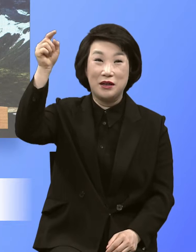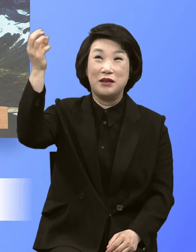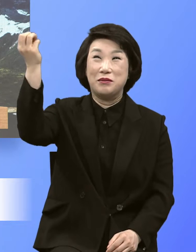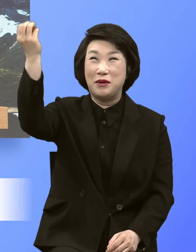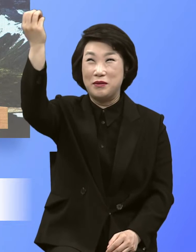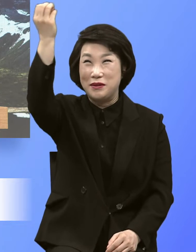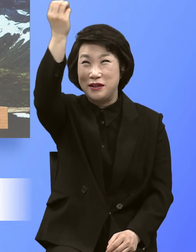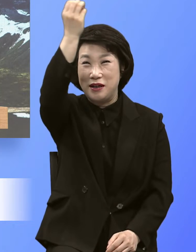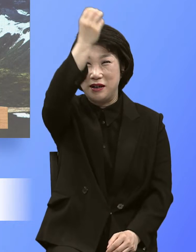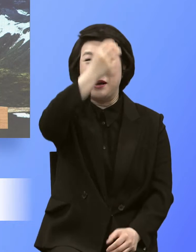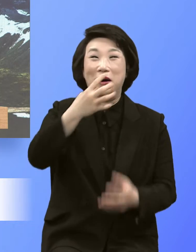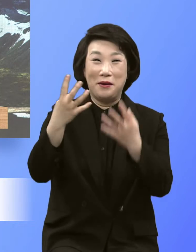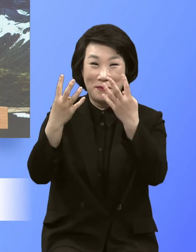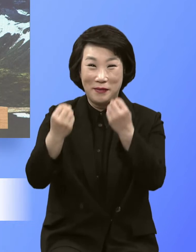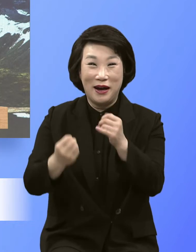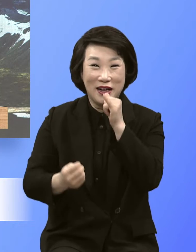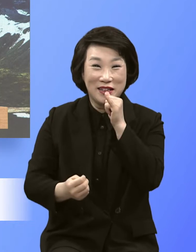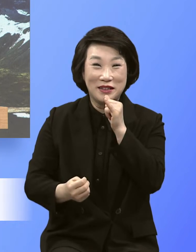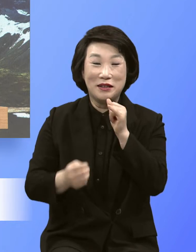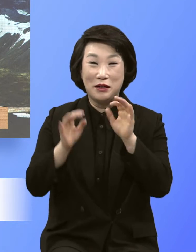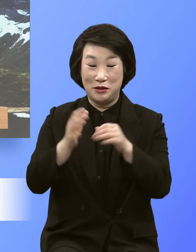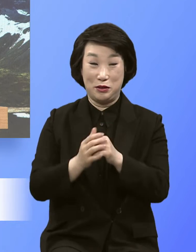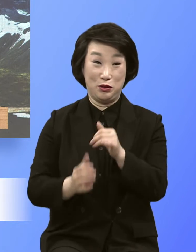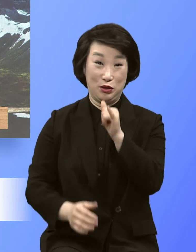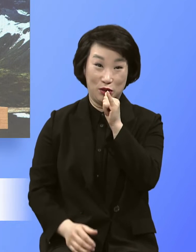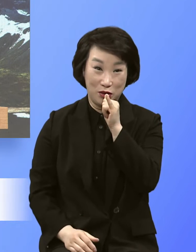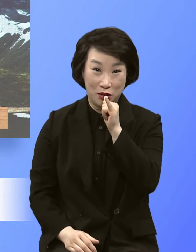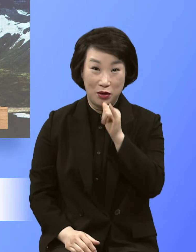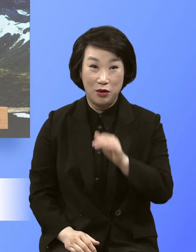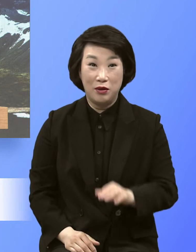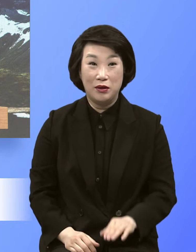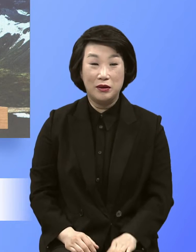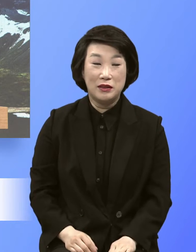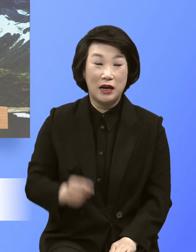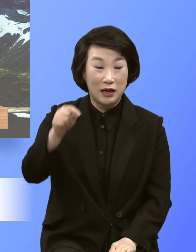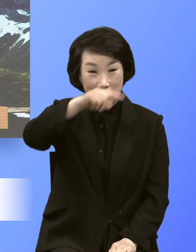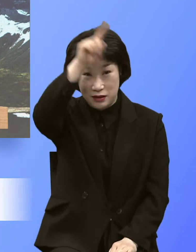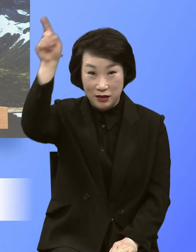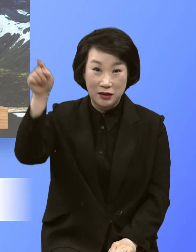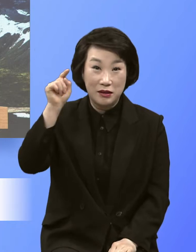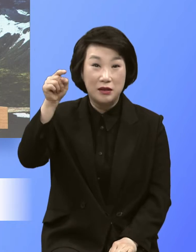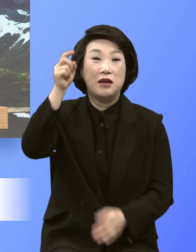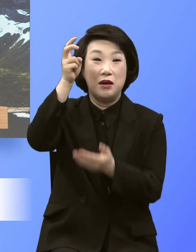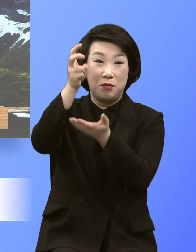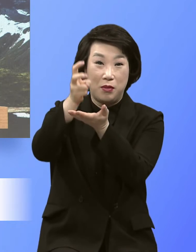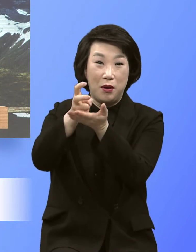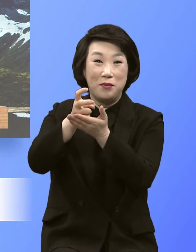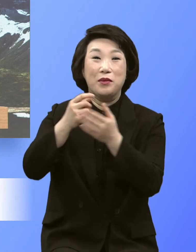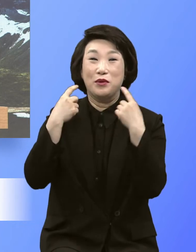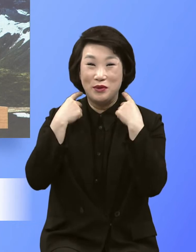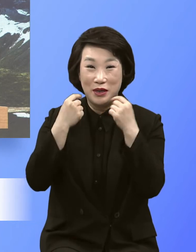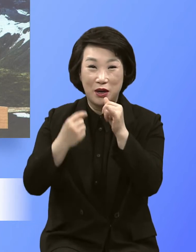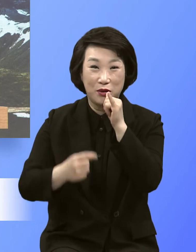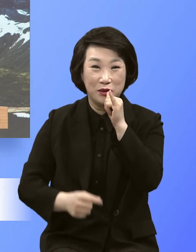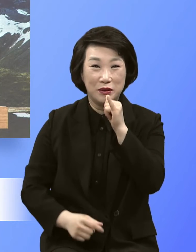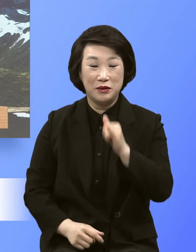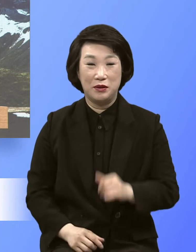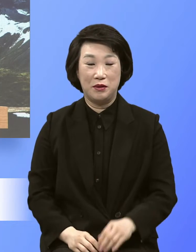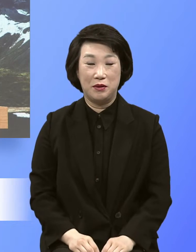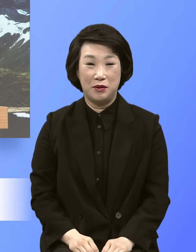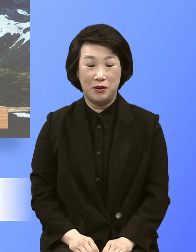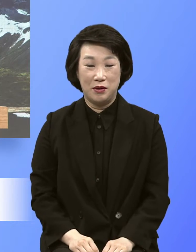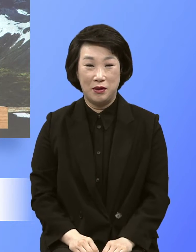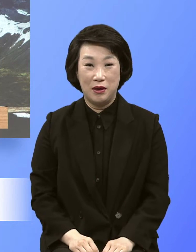촘촘하게 백인 것처럼 보이는 별들도 자기 질서를 잘 지키므로